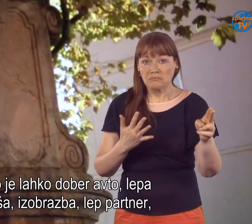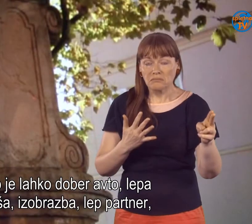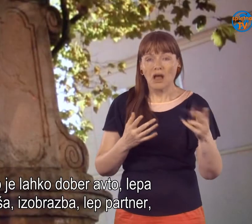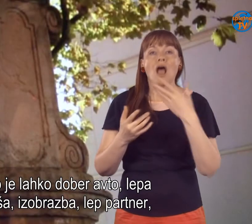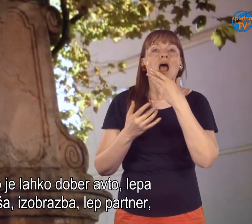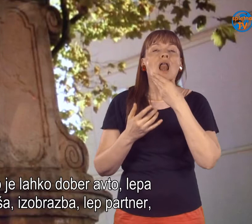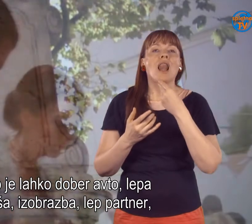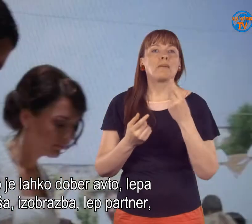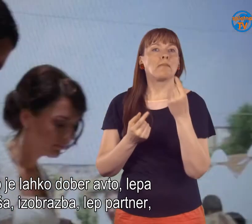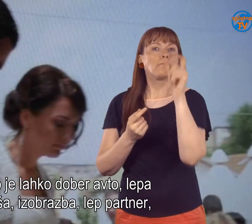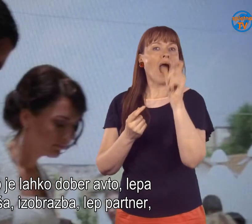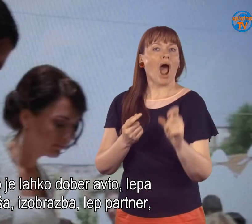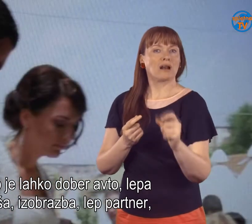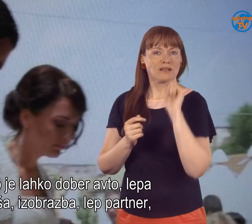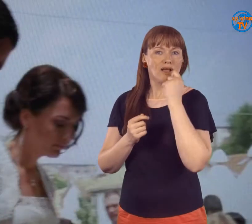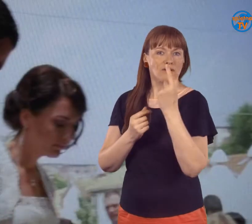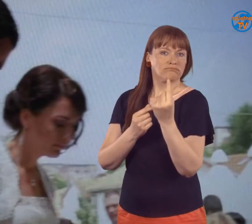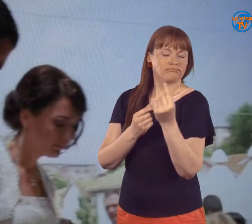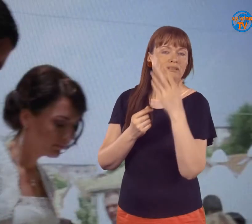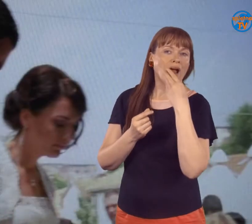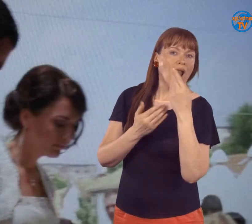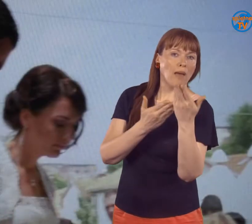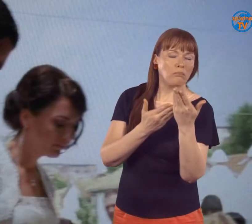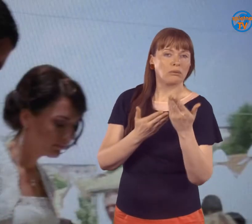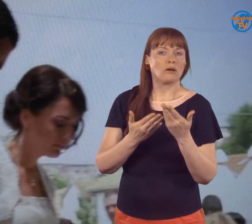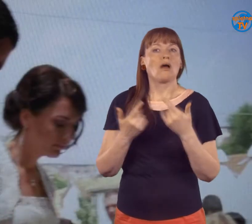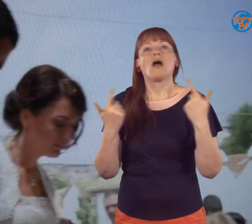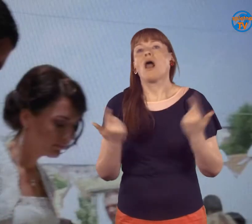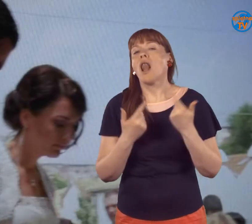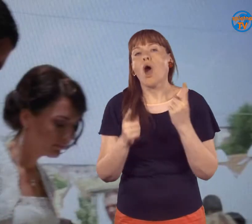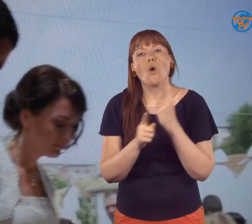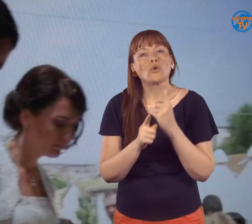izobrazba, lahko je lep partner,